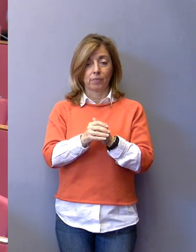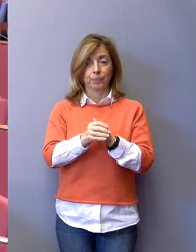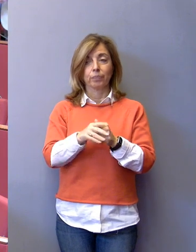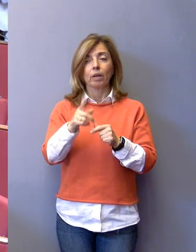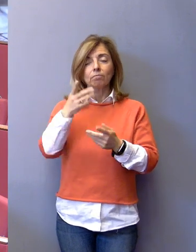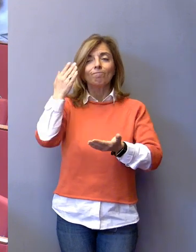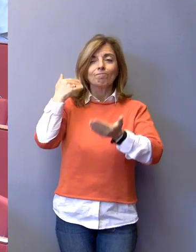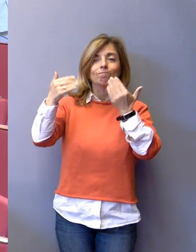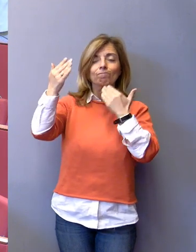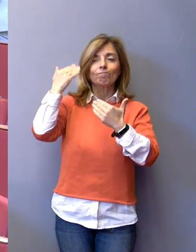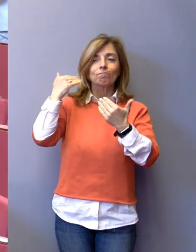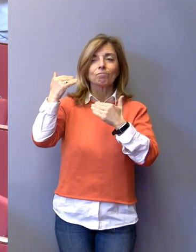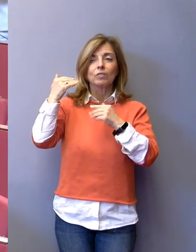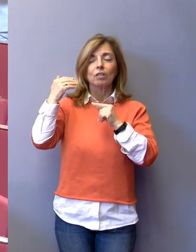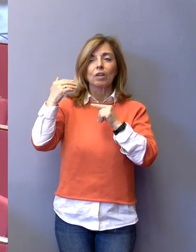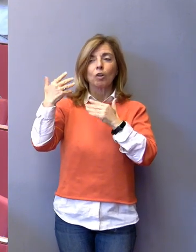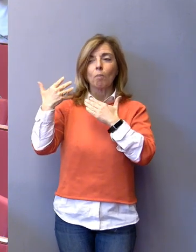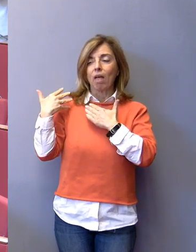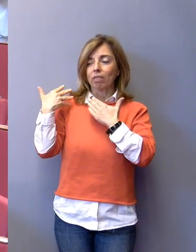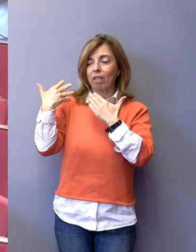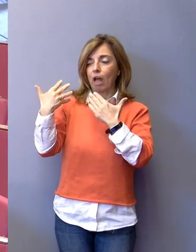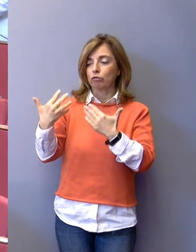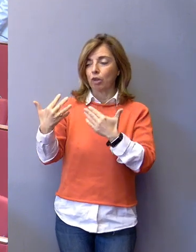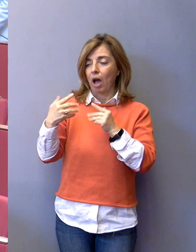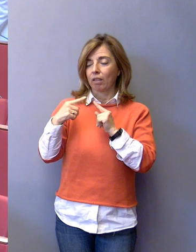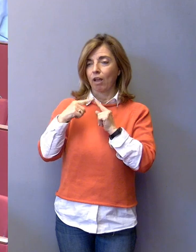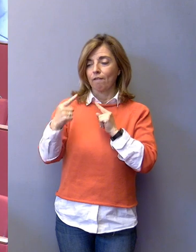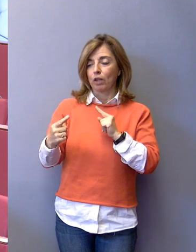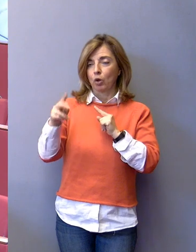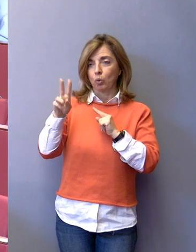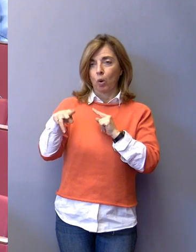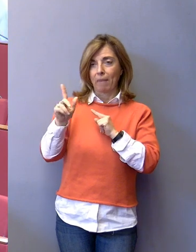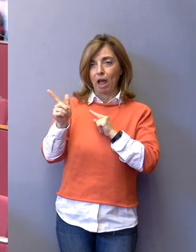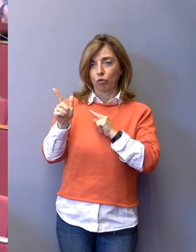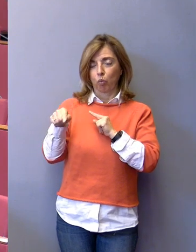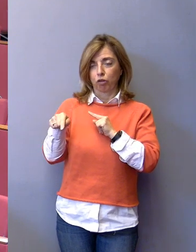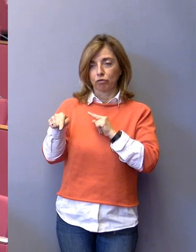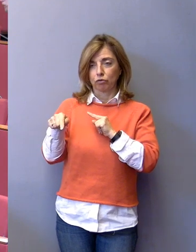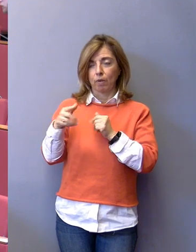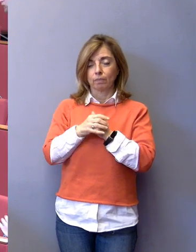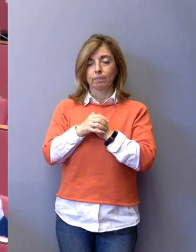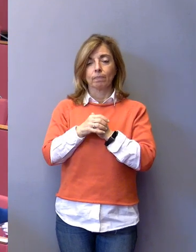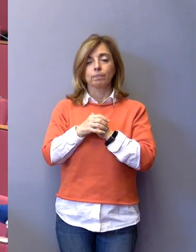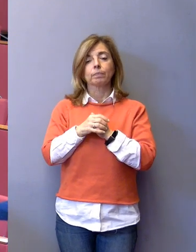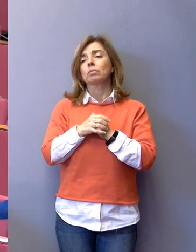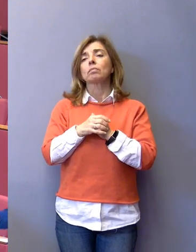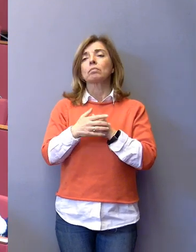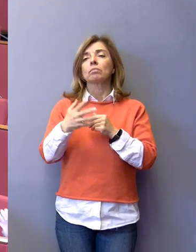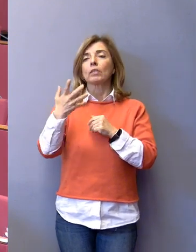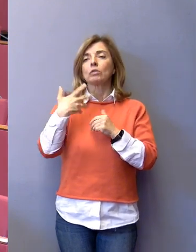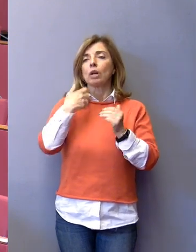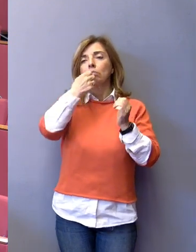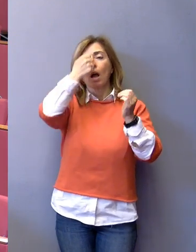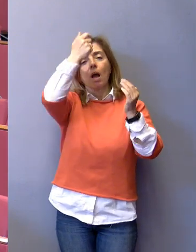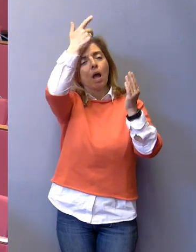al 2012 Ma si limitano poi a un elenco invece di grandi trasformazioni